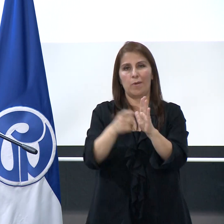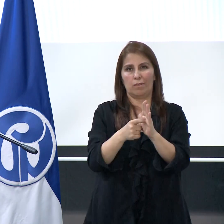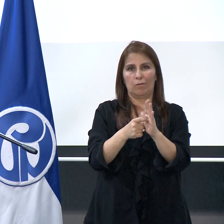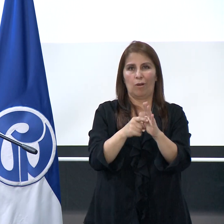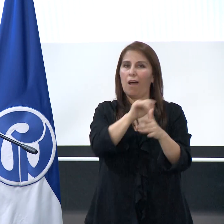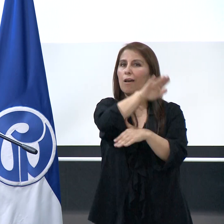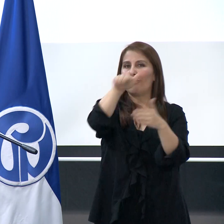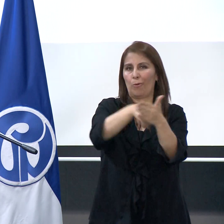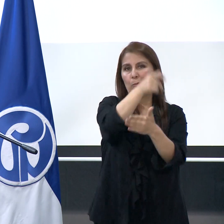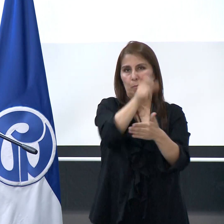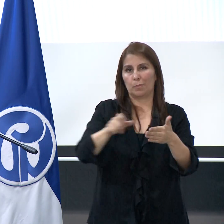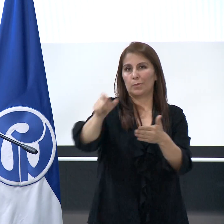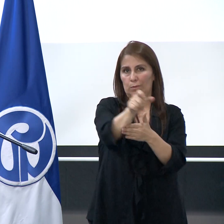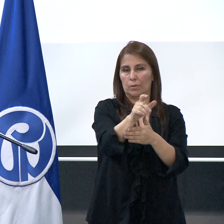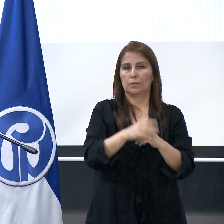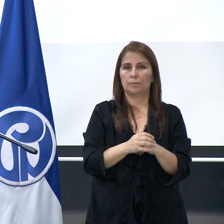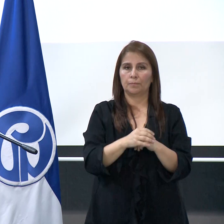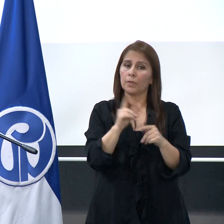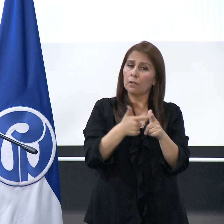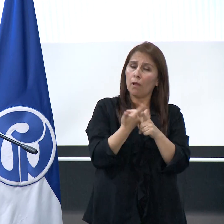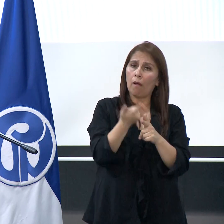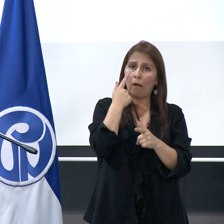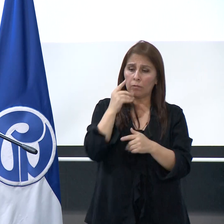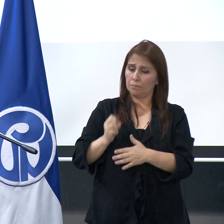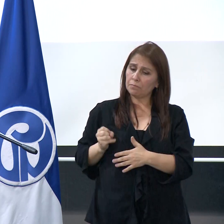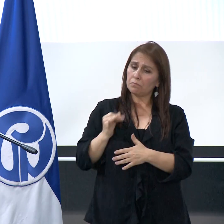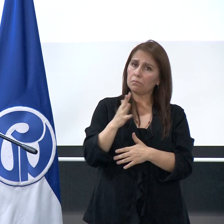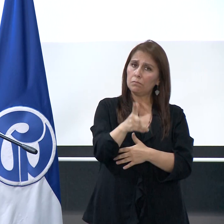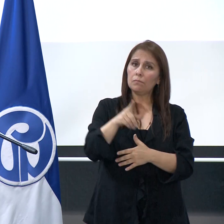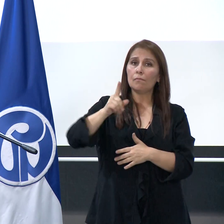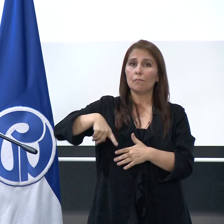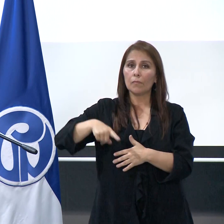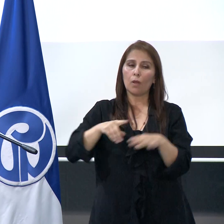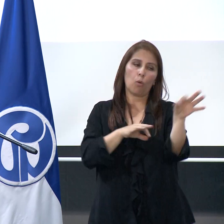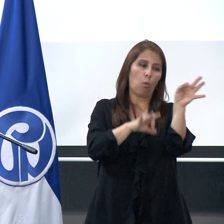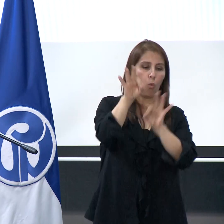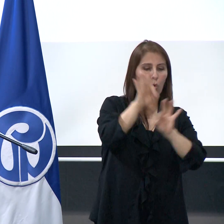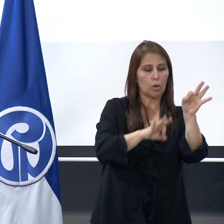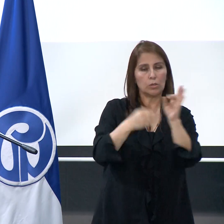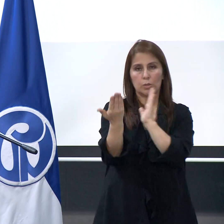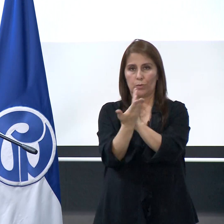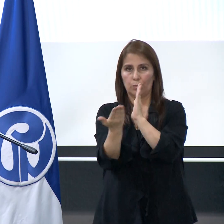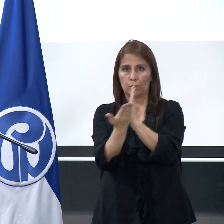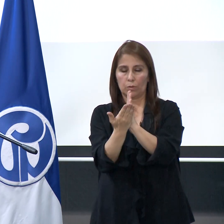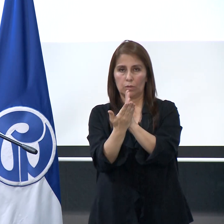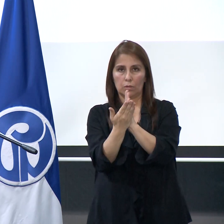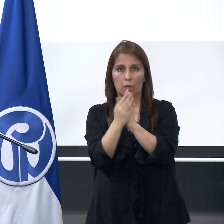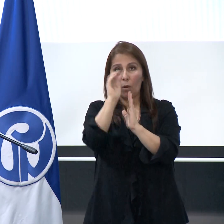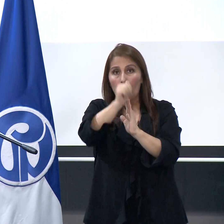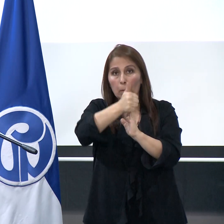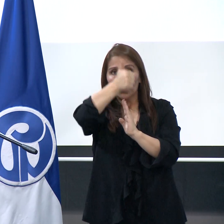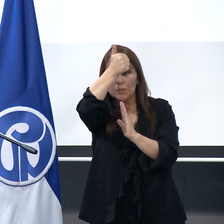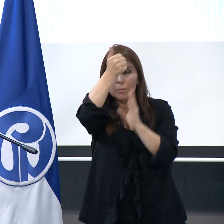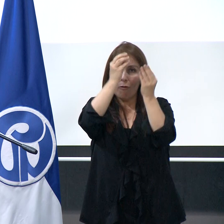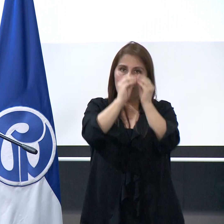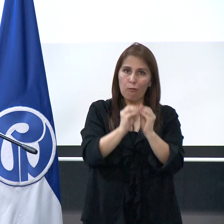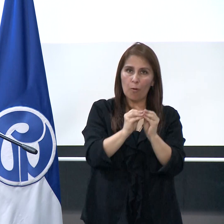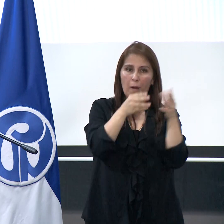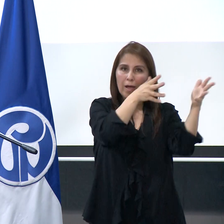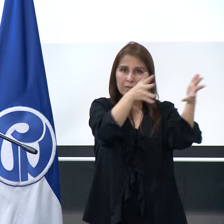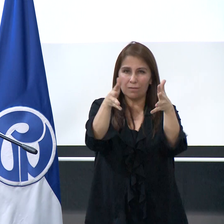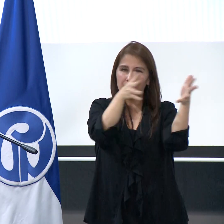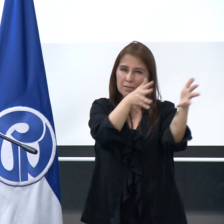educación para todos se consolida en la descripción de la escuela de la organización de los estudios de los principios y métodos de enseñanza